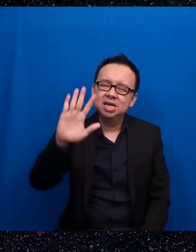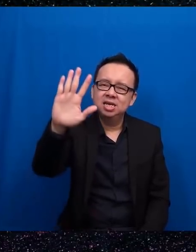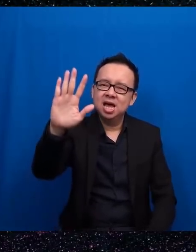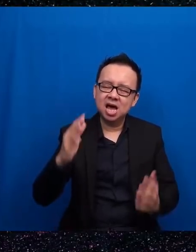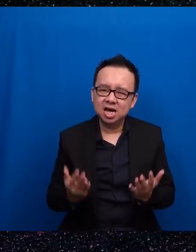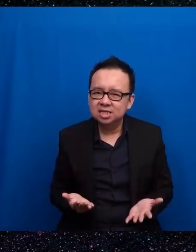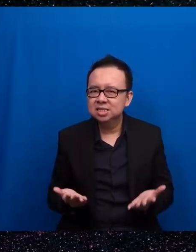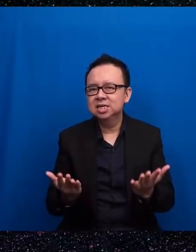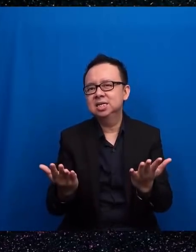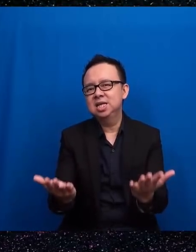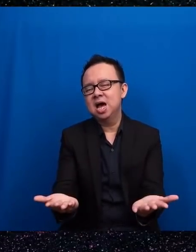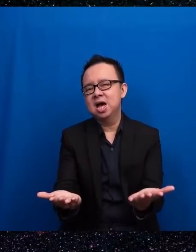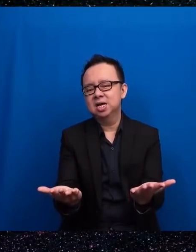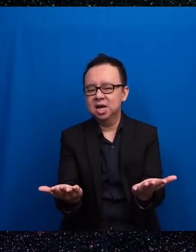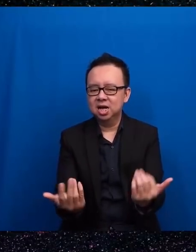yakin Dia